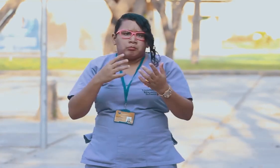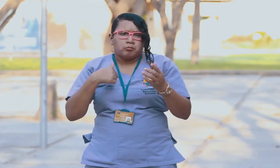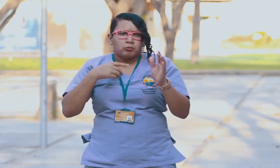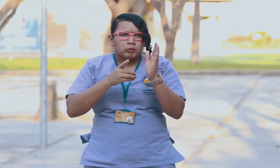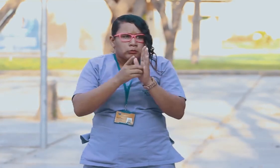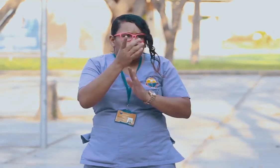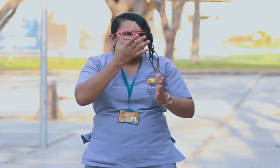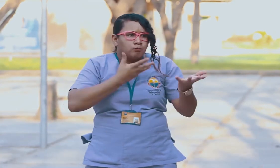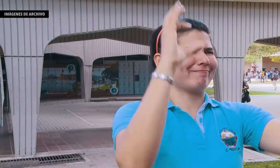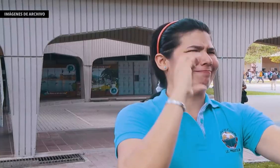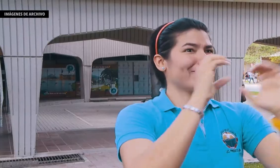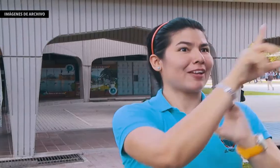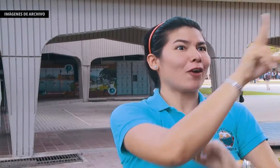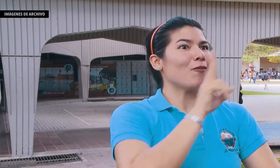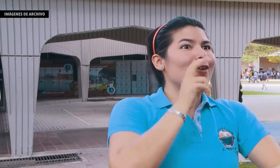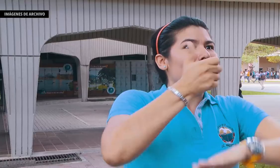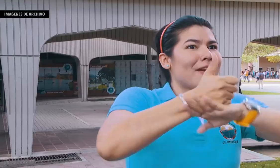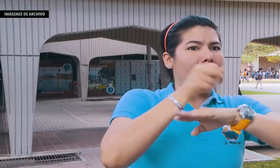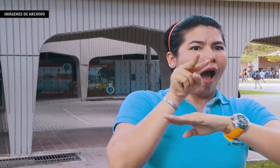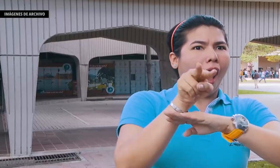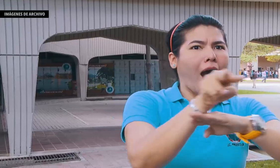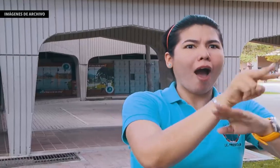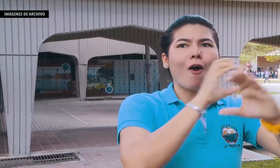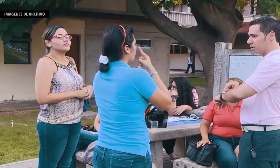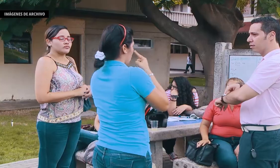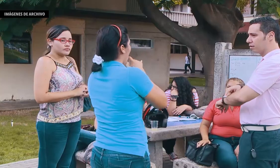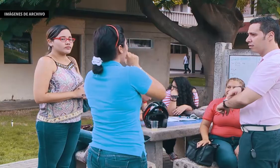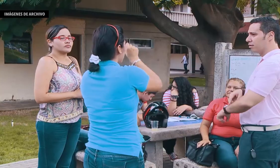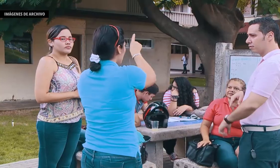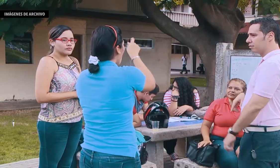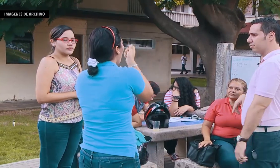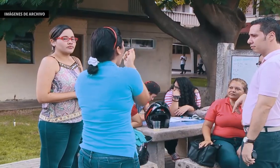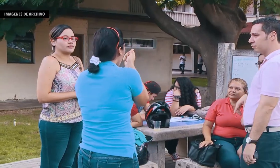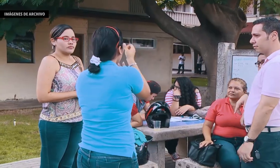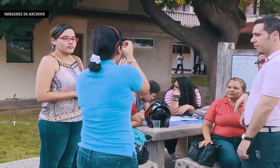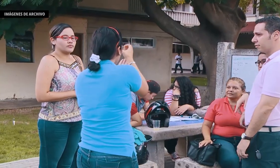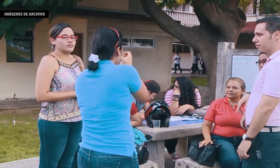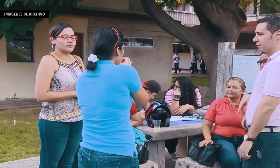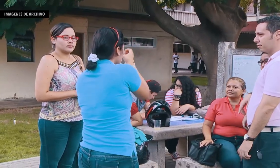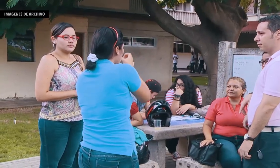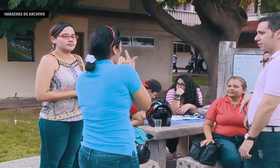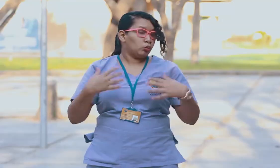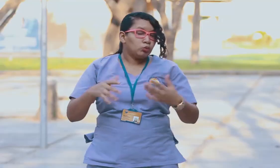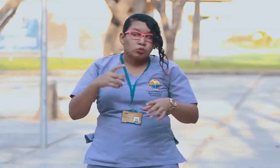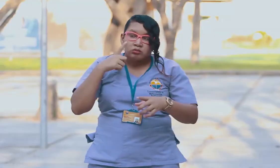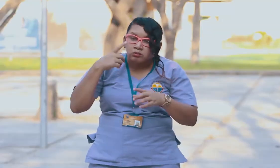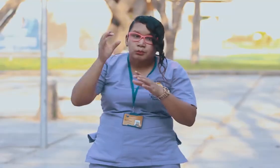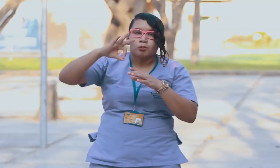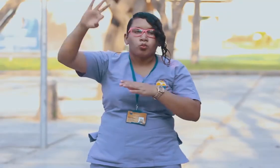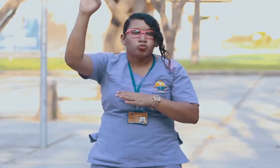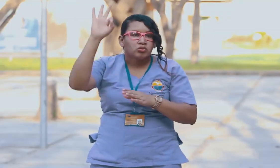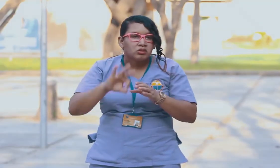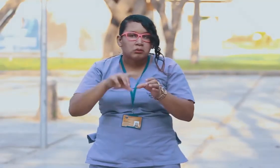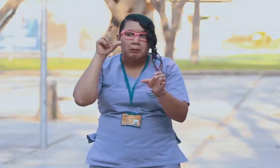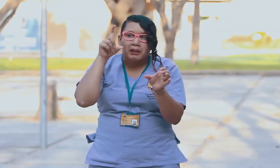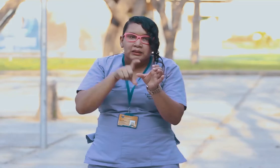esto va a ser súper complicado, súper difícil. Y bueno, por la experiencia que ya tenía, pero